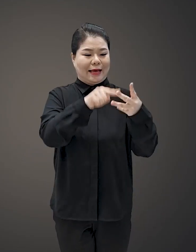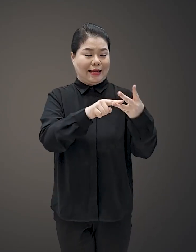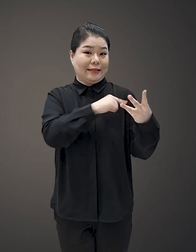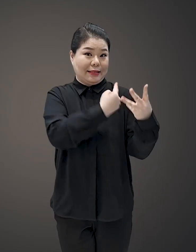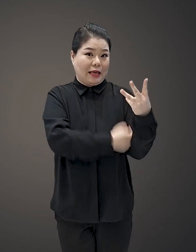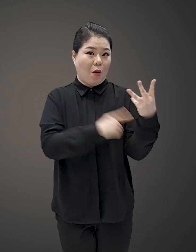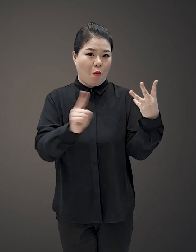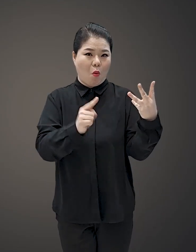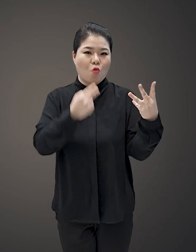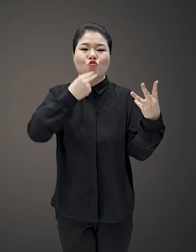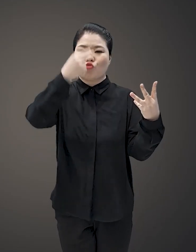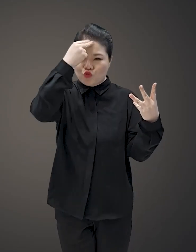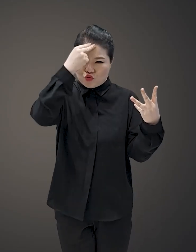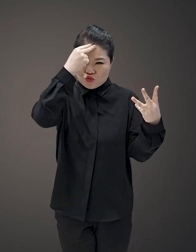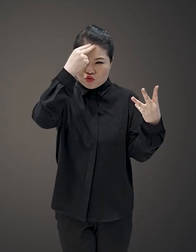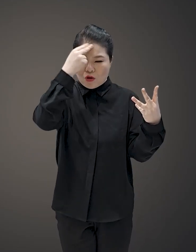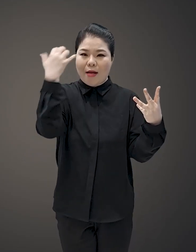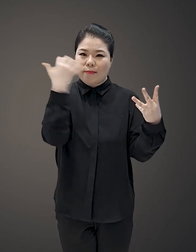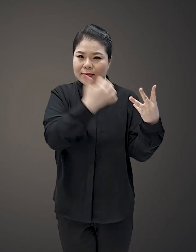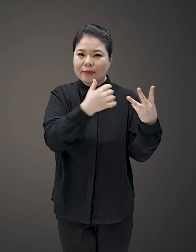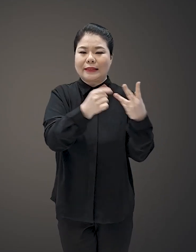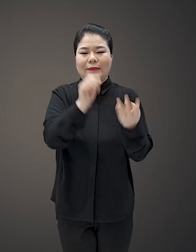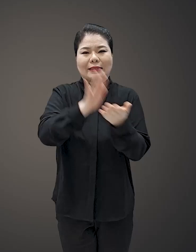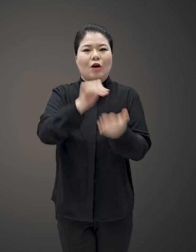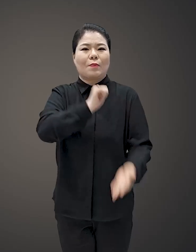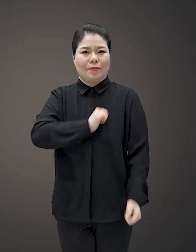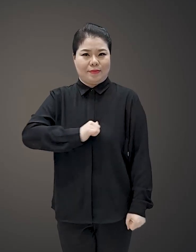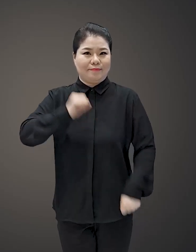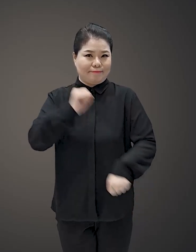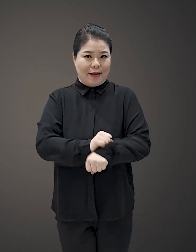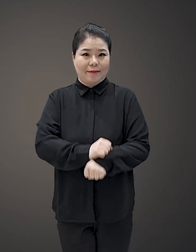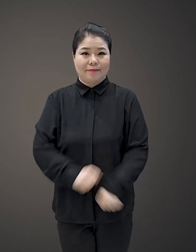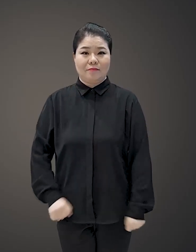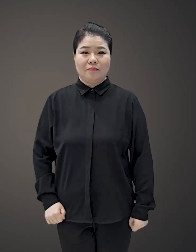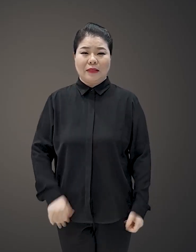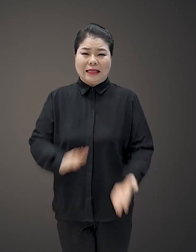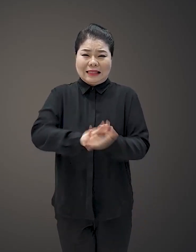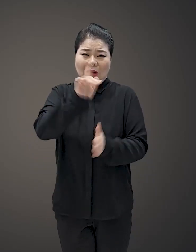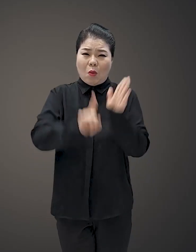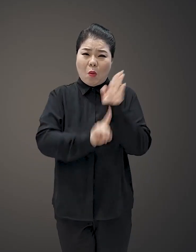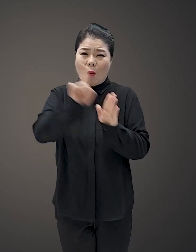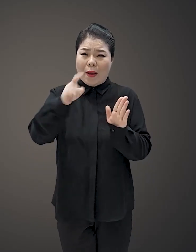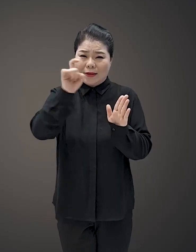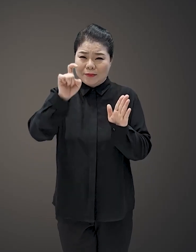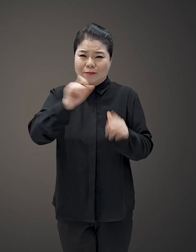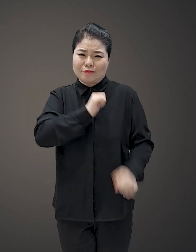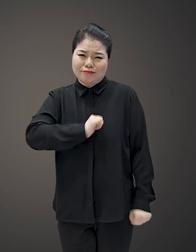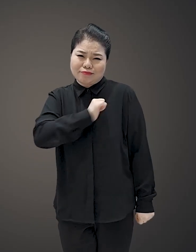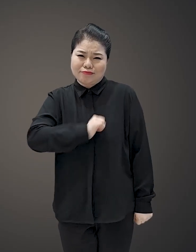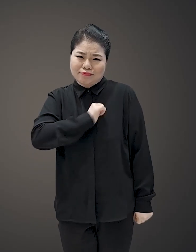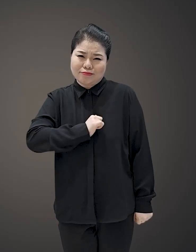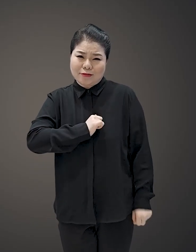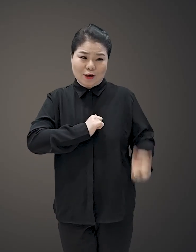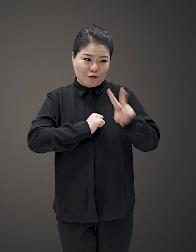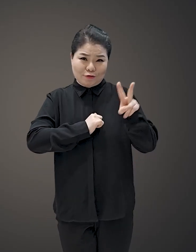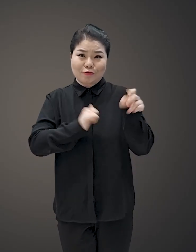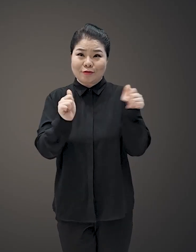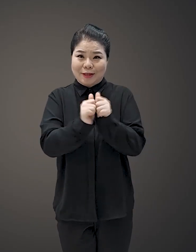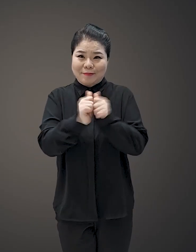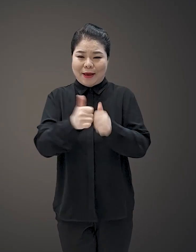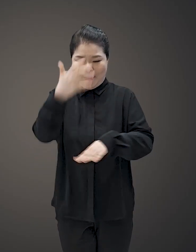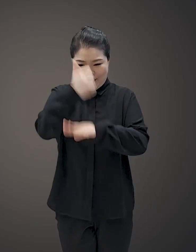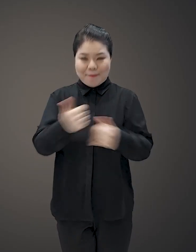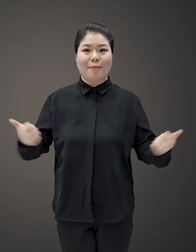자질, 알코올, 섹스 그리고 열기. 극단의 온도 110도를 견디는 목숨을 건 두